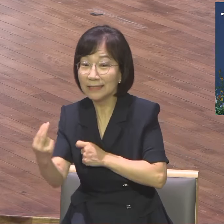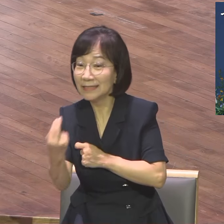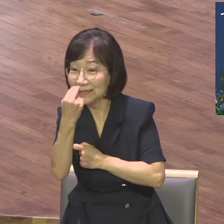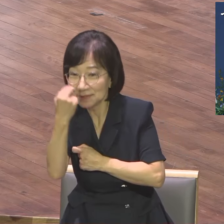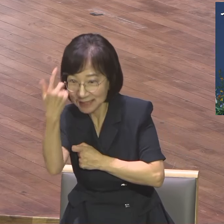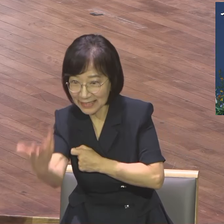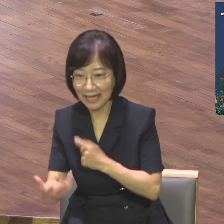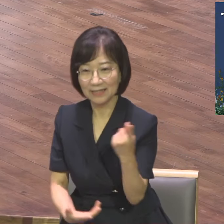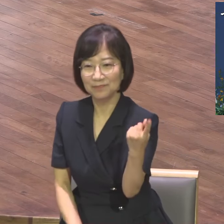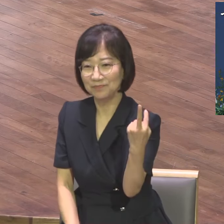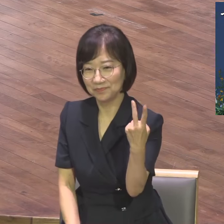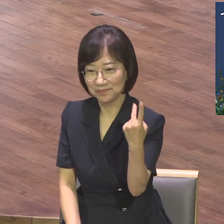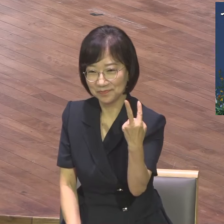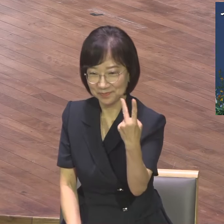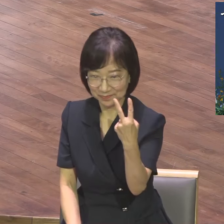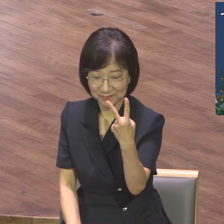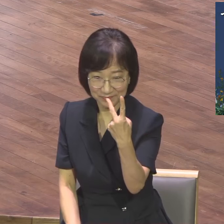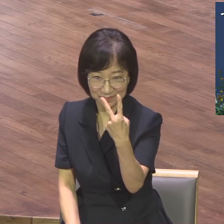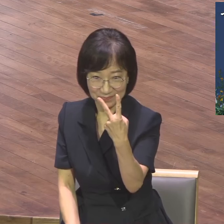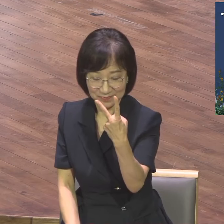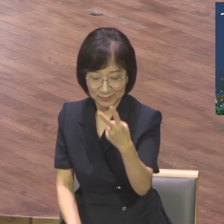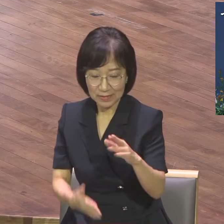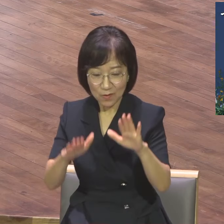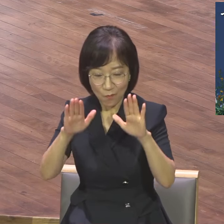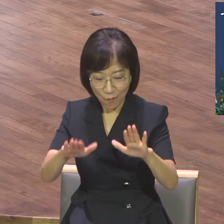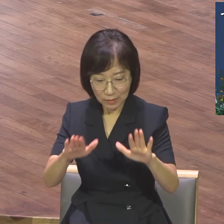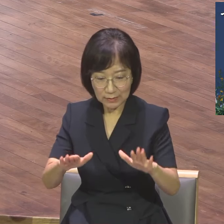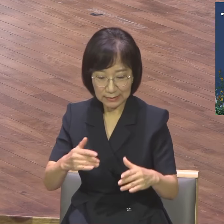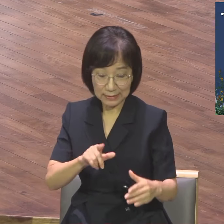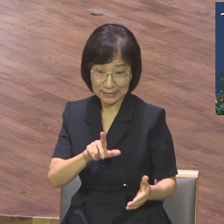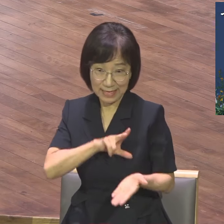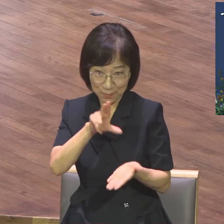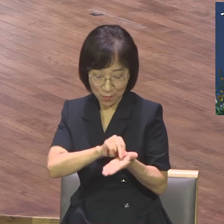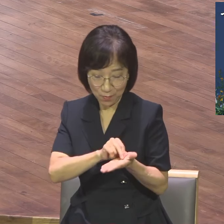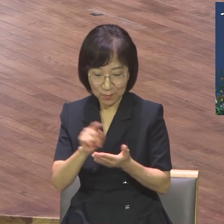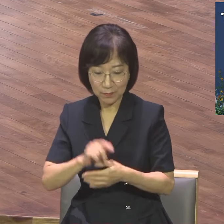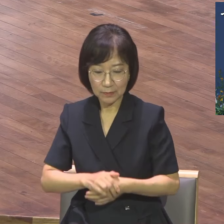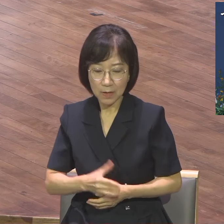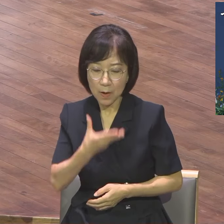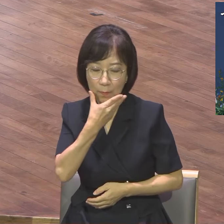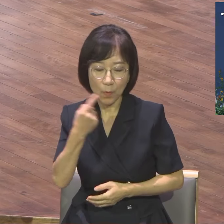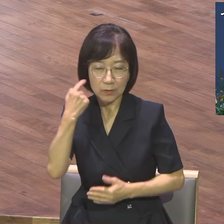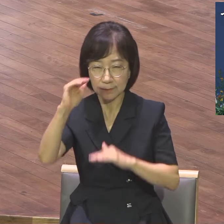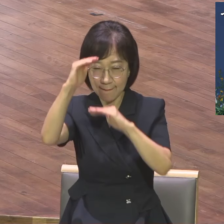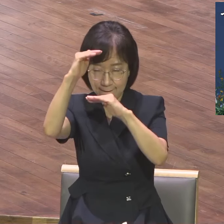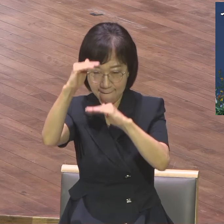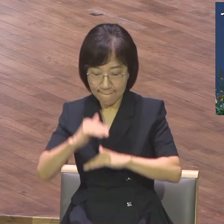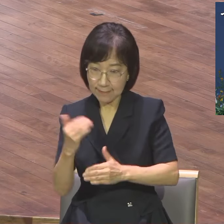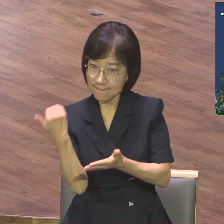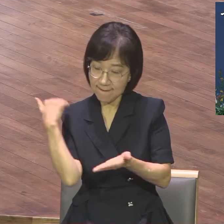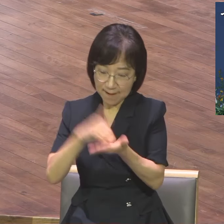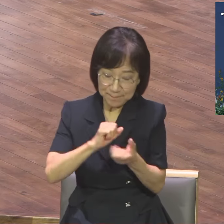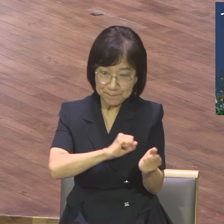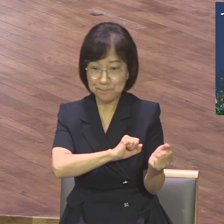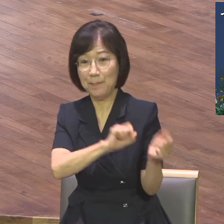오늘 말씀 제목처럼 회복시키는 복음을 체험하느냐